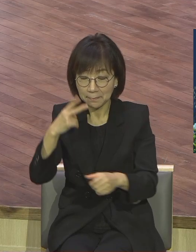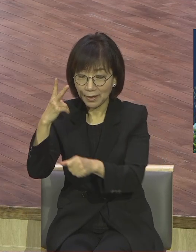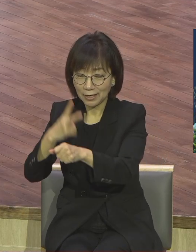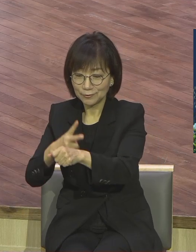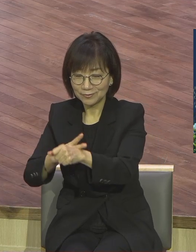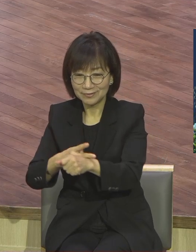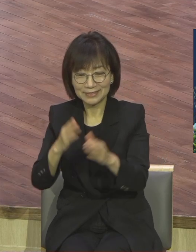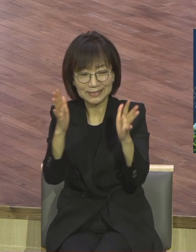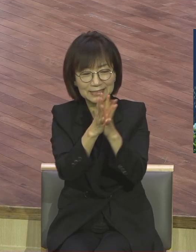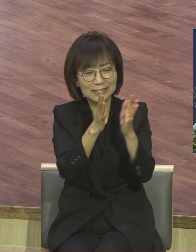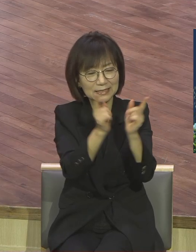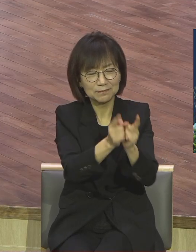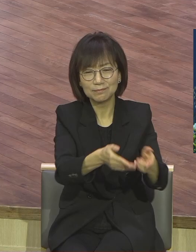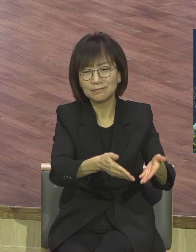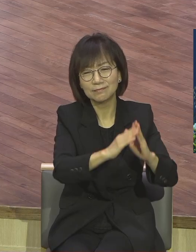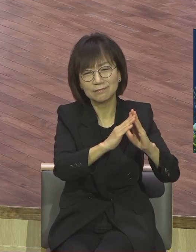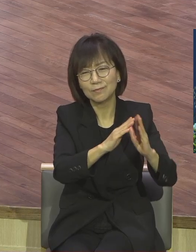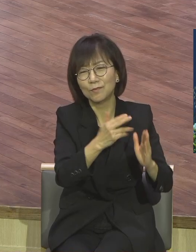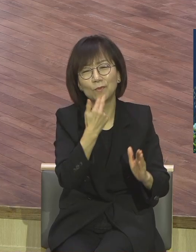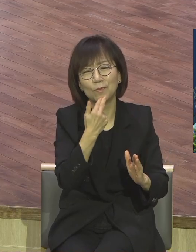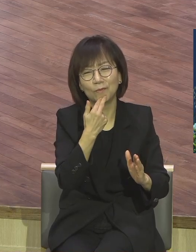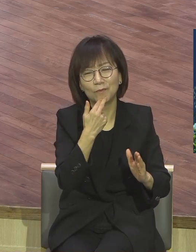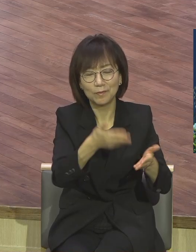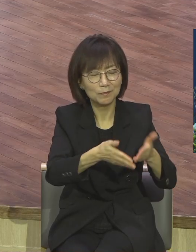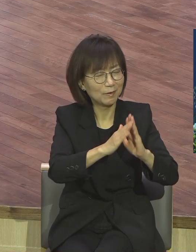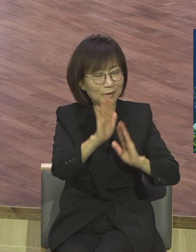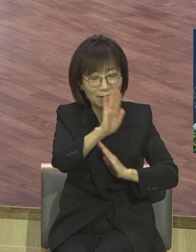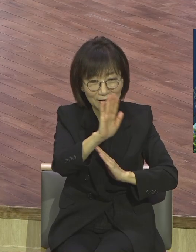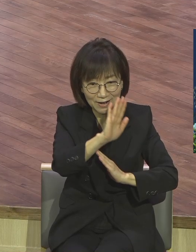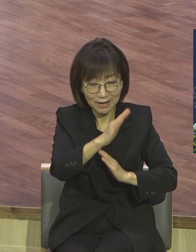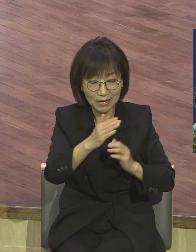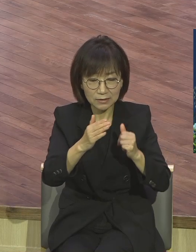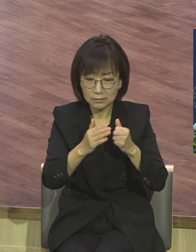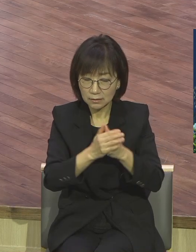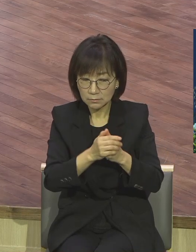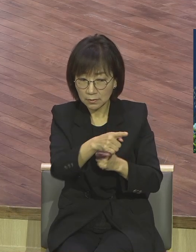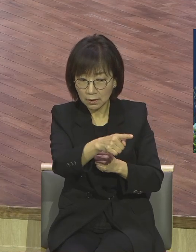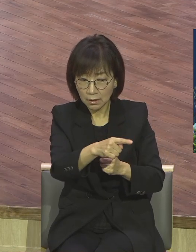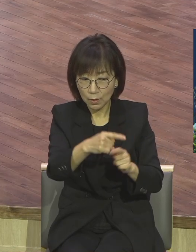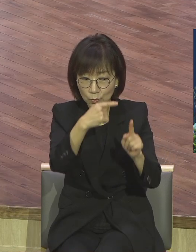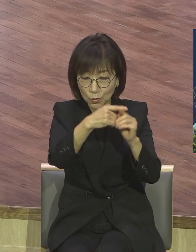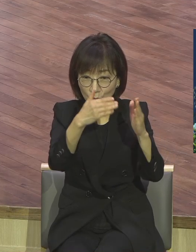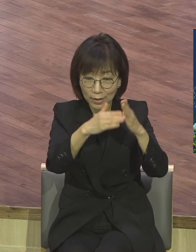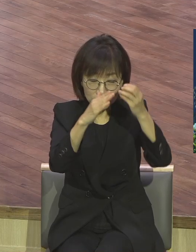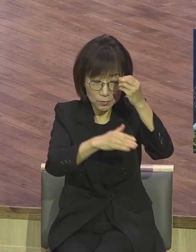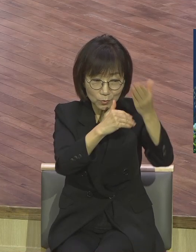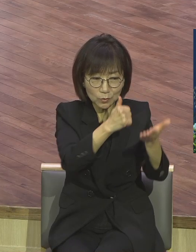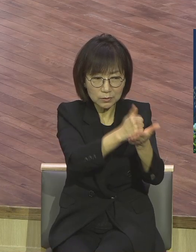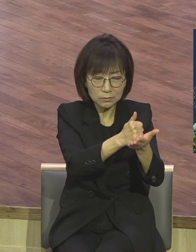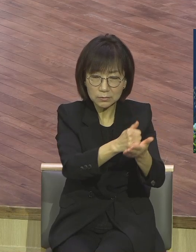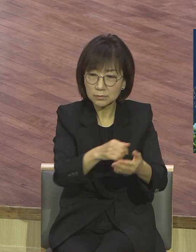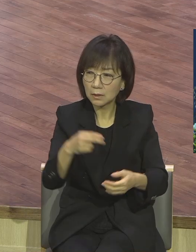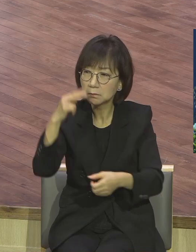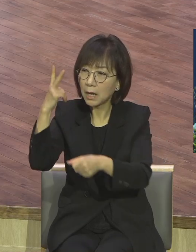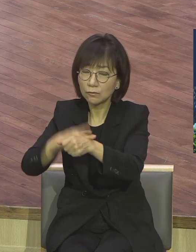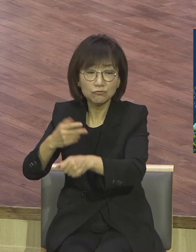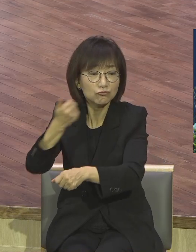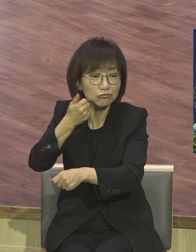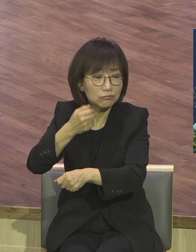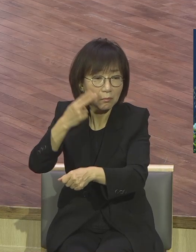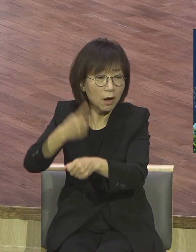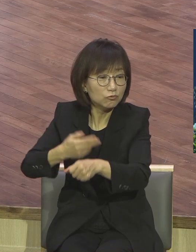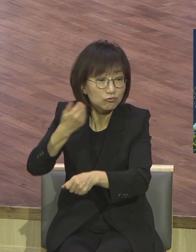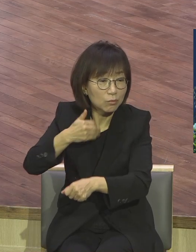바울이 직접 세운 교회가 아니에요. 그래서 로마 교회 성도들이 바울이 누군지 잘 몰라요.